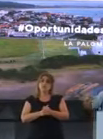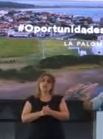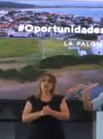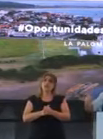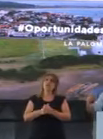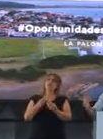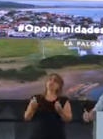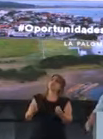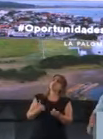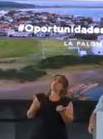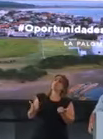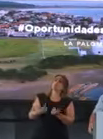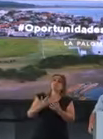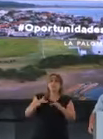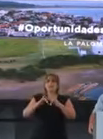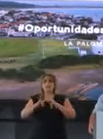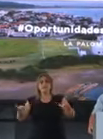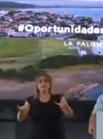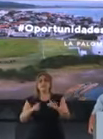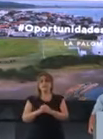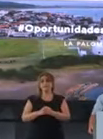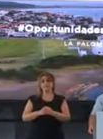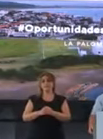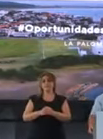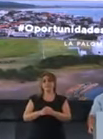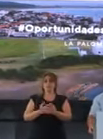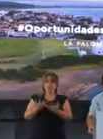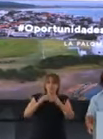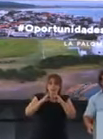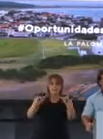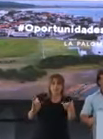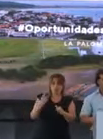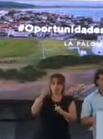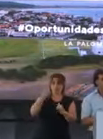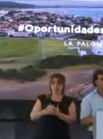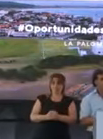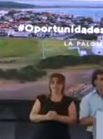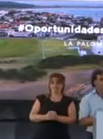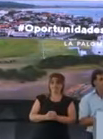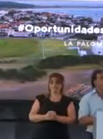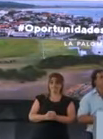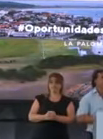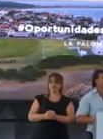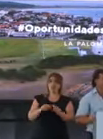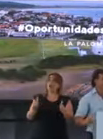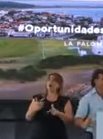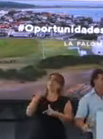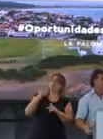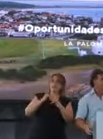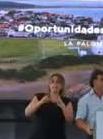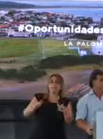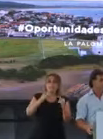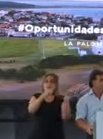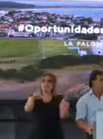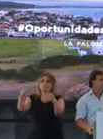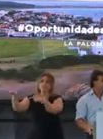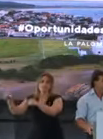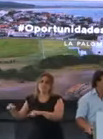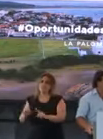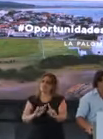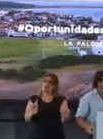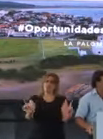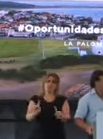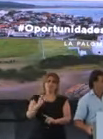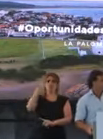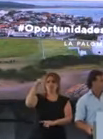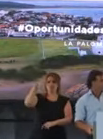cómo va a ir siendo nuestra campaña. Nuestra campaña es una. No hay tres campañas. No